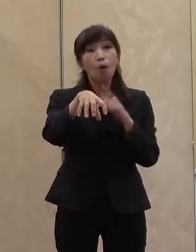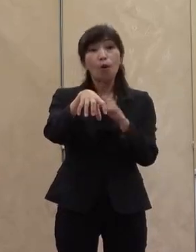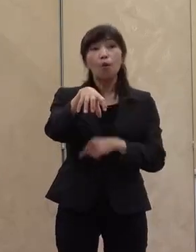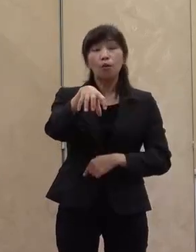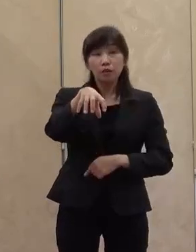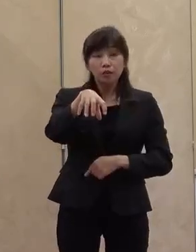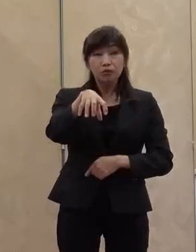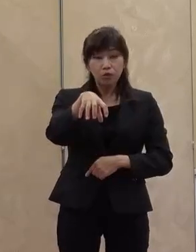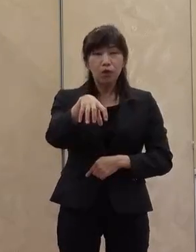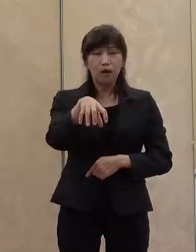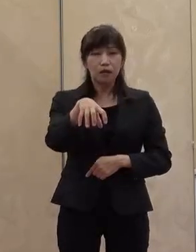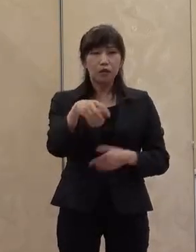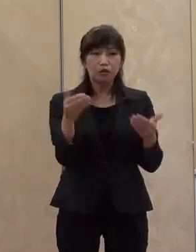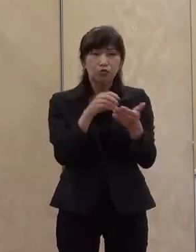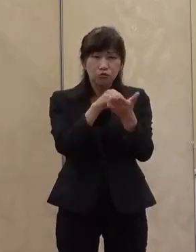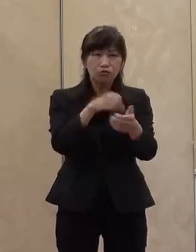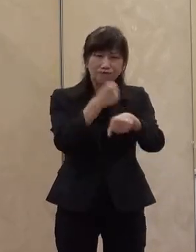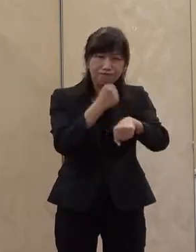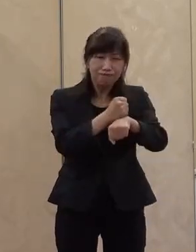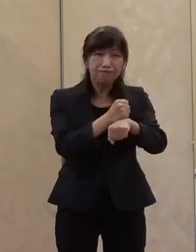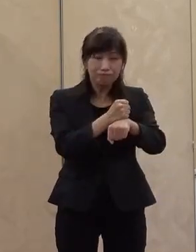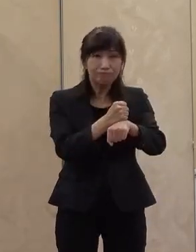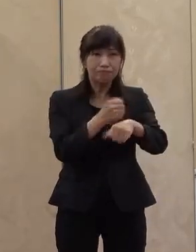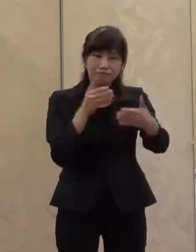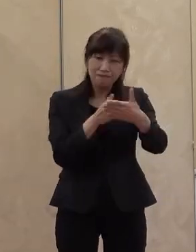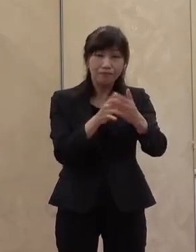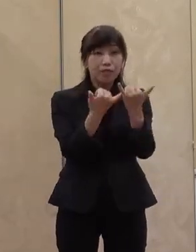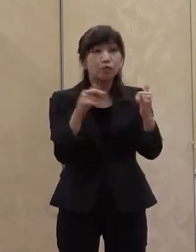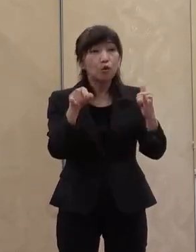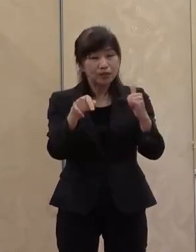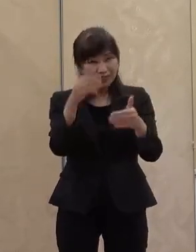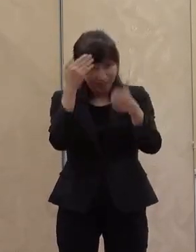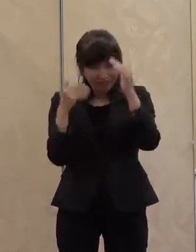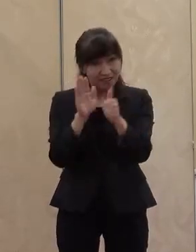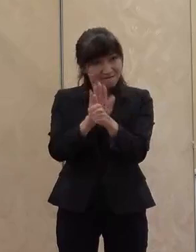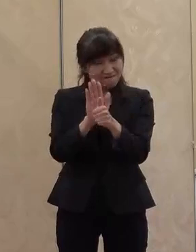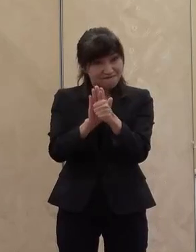丁寧に支援をして再就職を支援する事業ですけど、